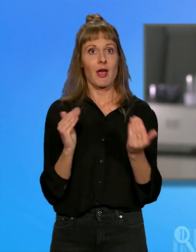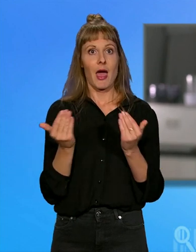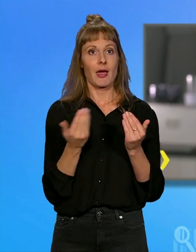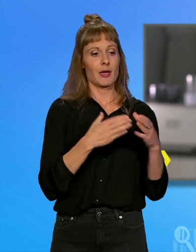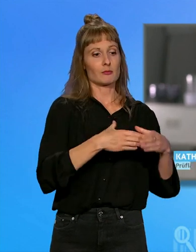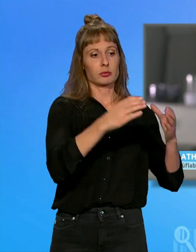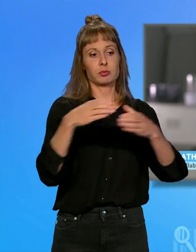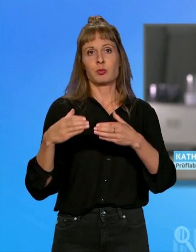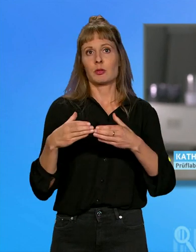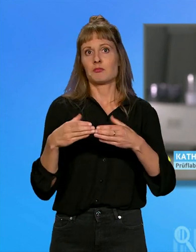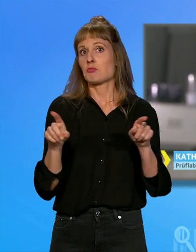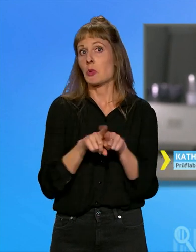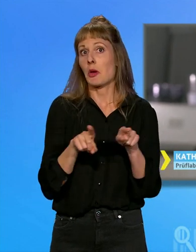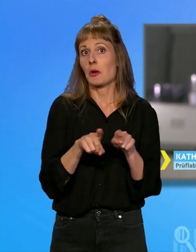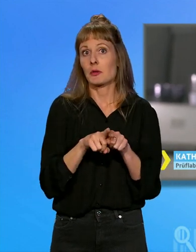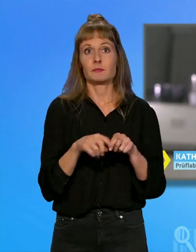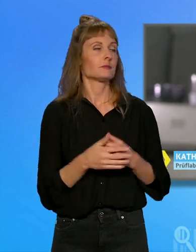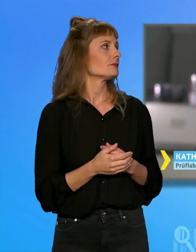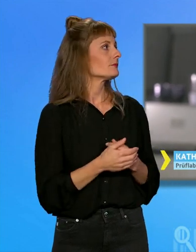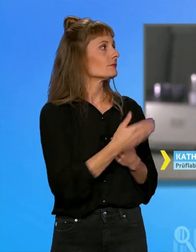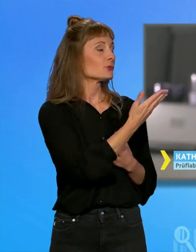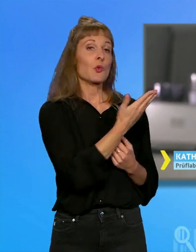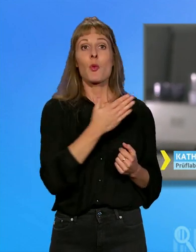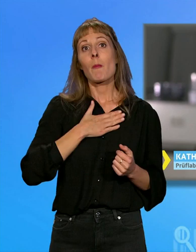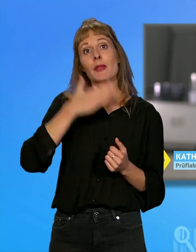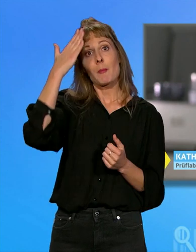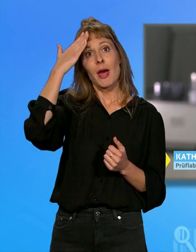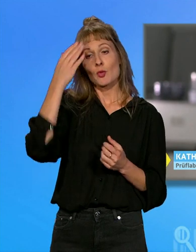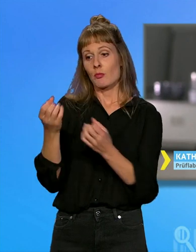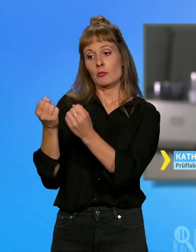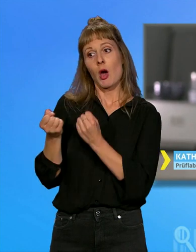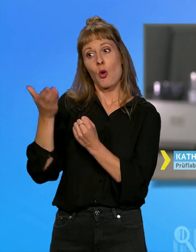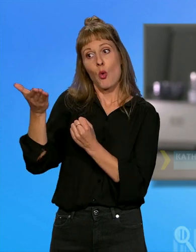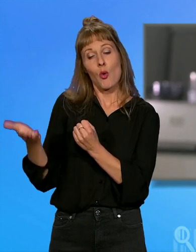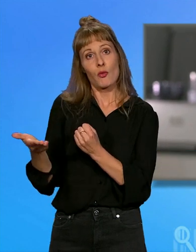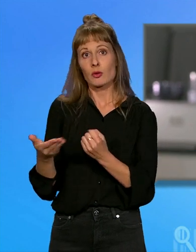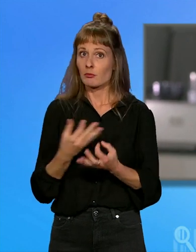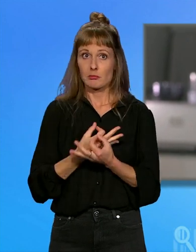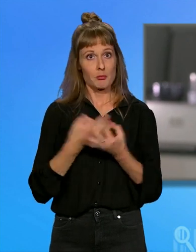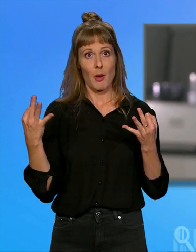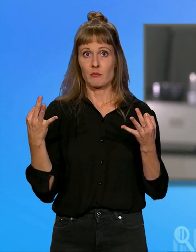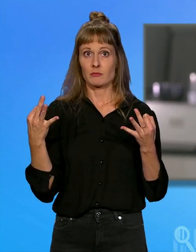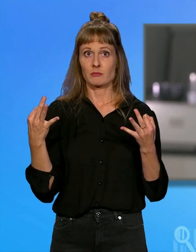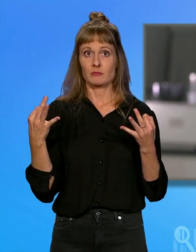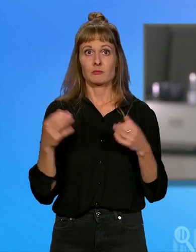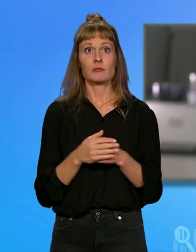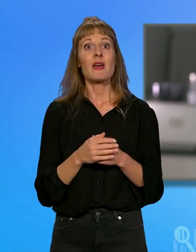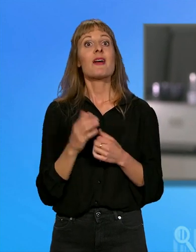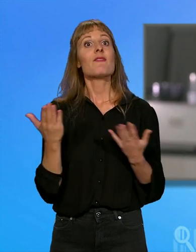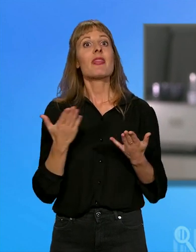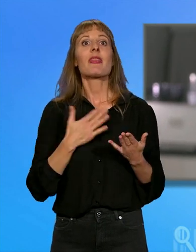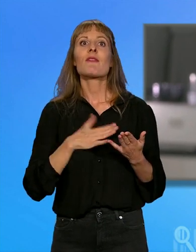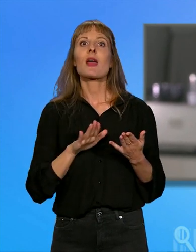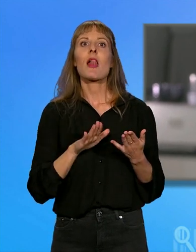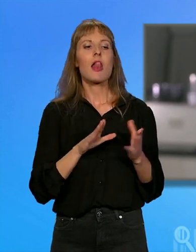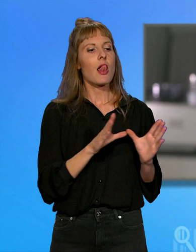wäre, dass der Backofen ist eigentlich an sich ein gutes Dörrgerät. Das kann man dafür sehr gut hernehmen. Wenn man aber jetzt noch ein Zusatzgerät